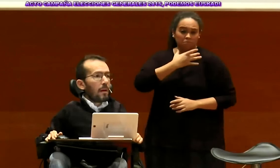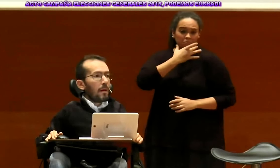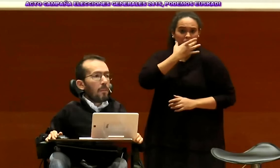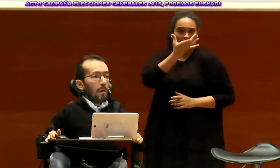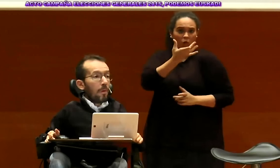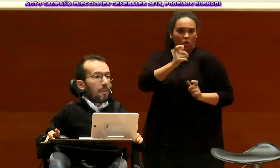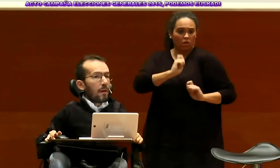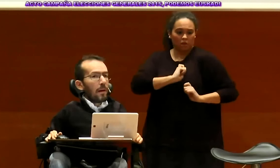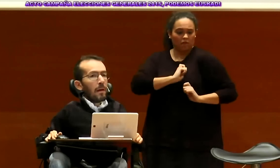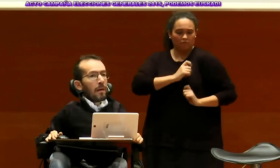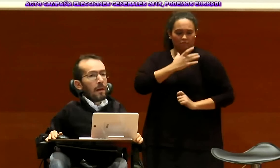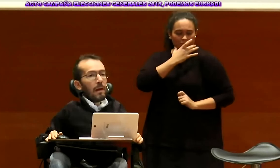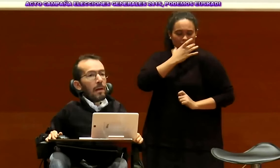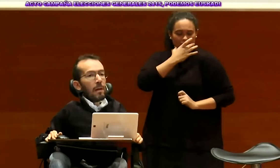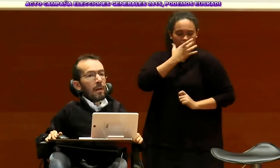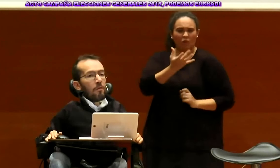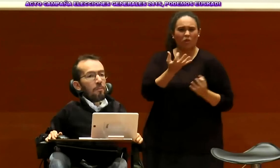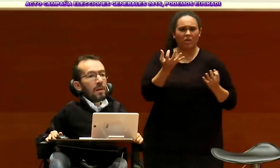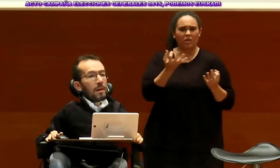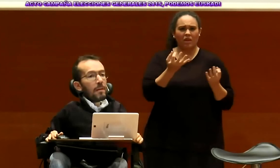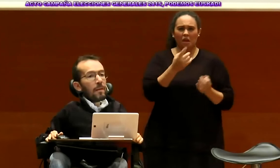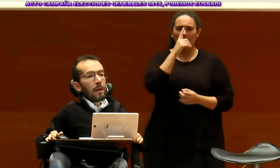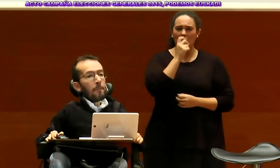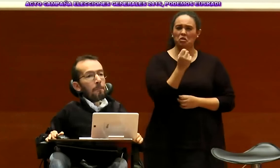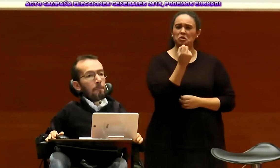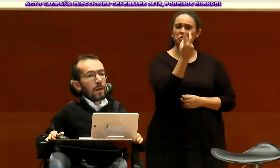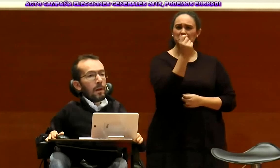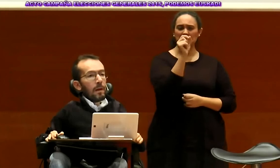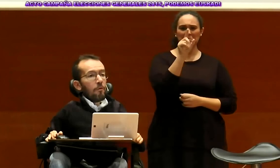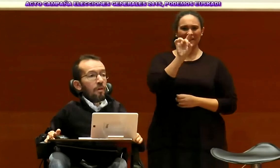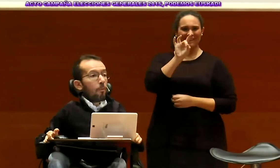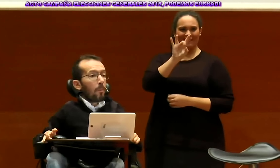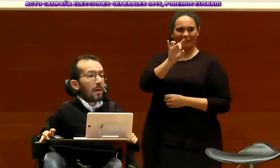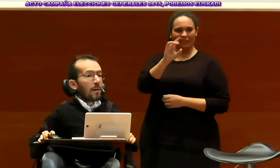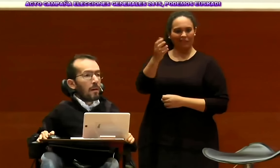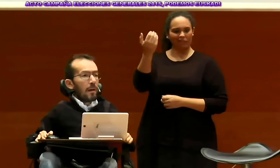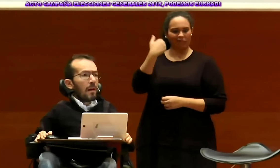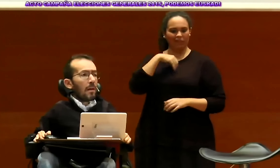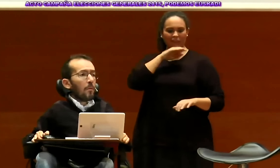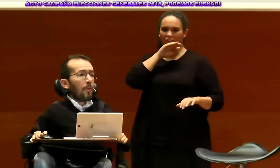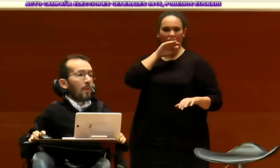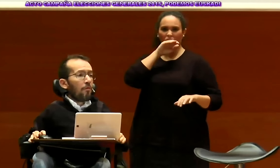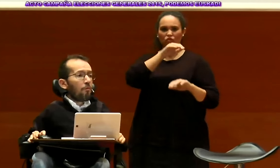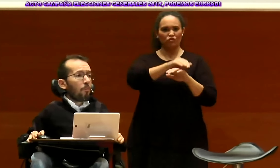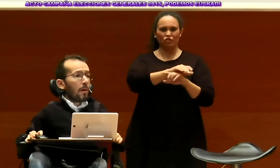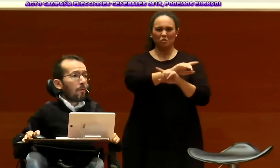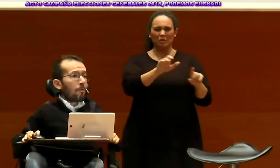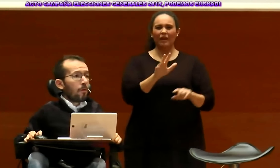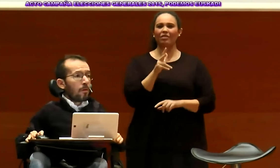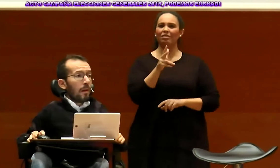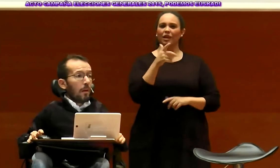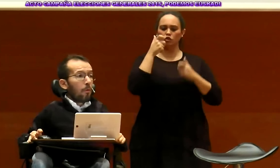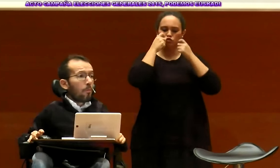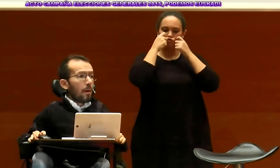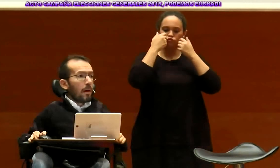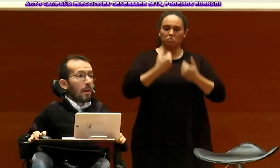avergüenza, me avergüenza que en 2015 no se cumpla la Declaración de Derechos Humanos